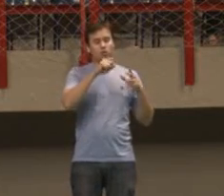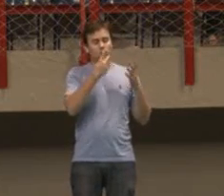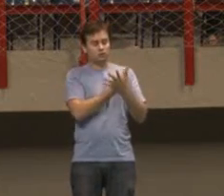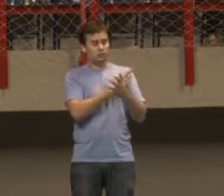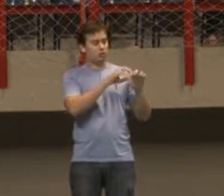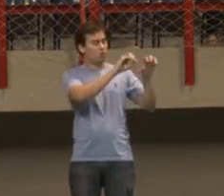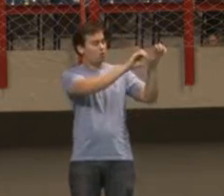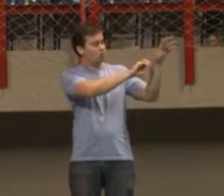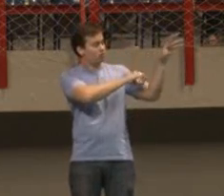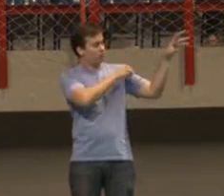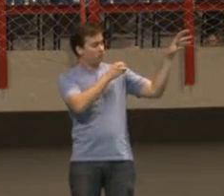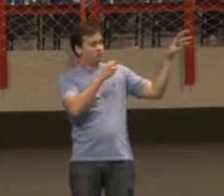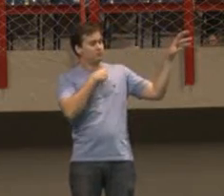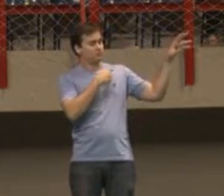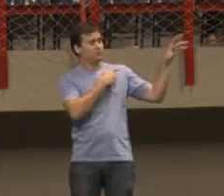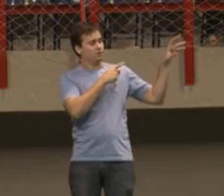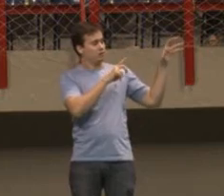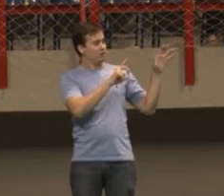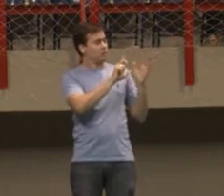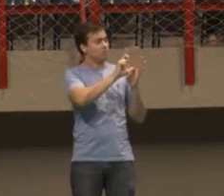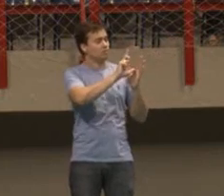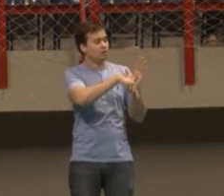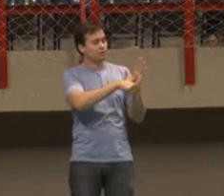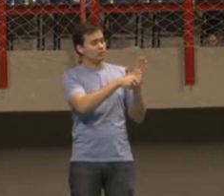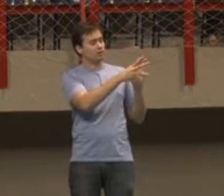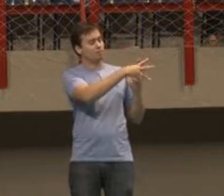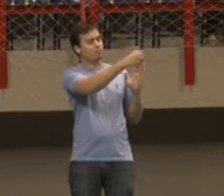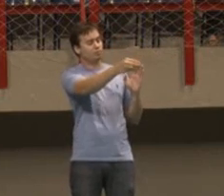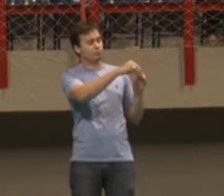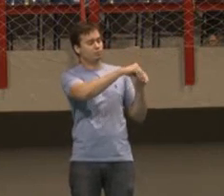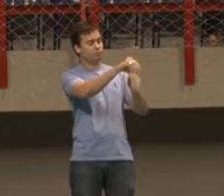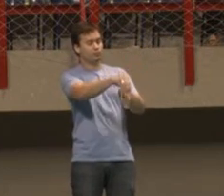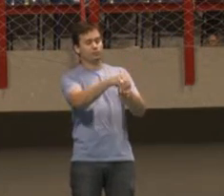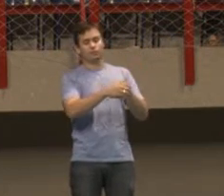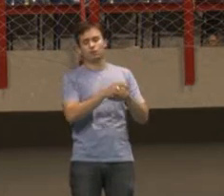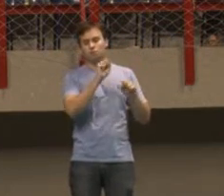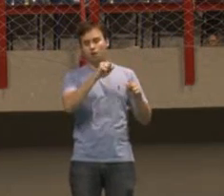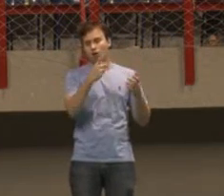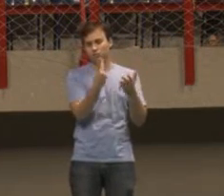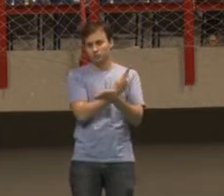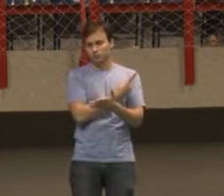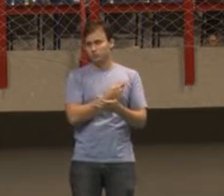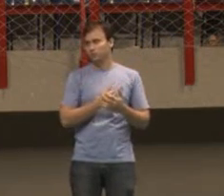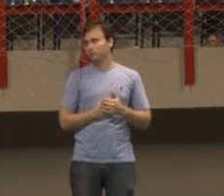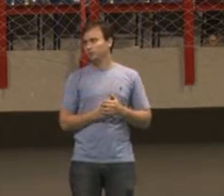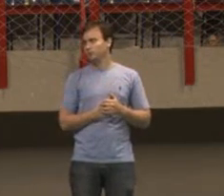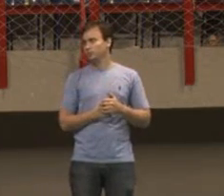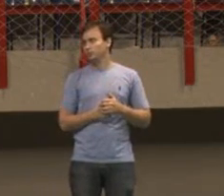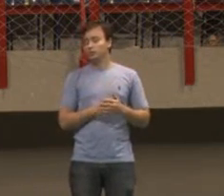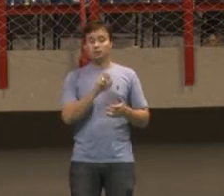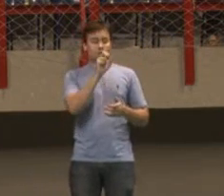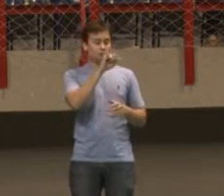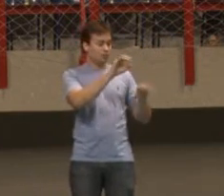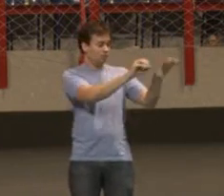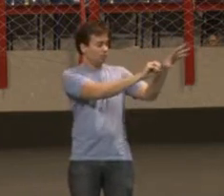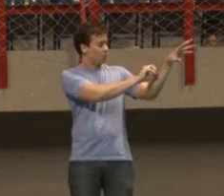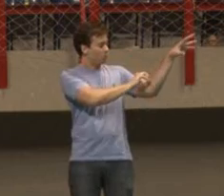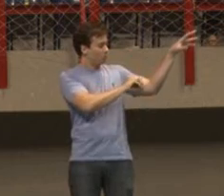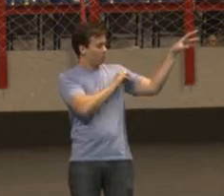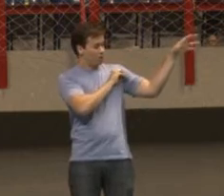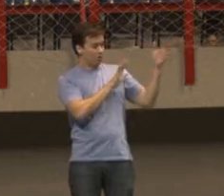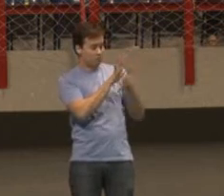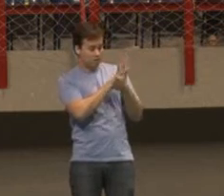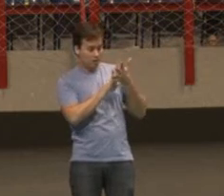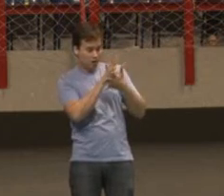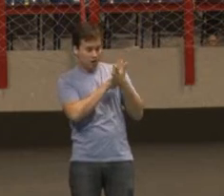claro? Ora, se ela vai retardar a ovulação, se não haverá liberação, se não